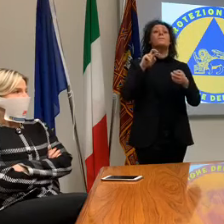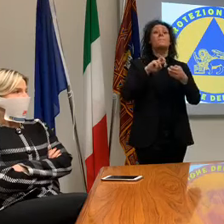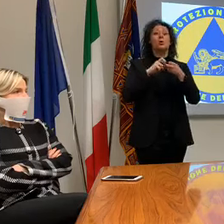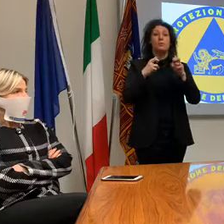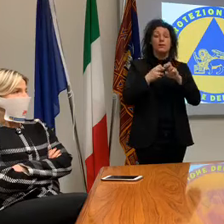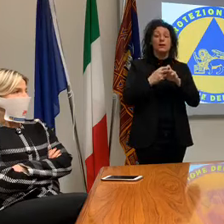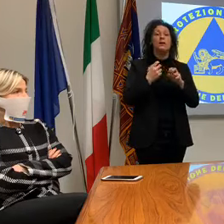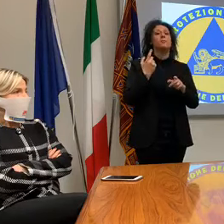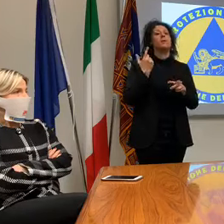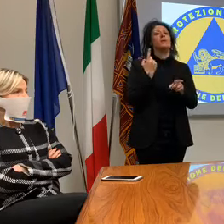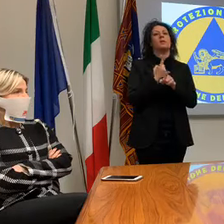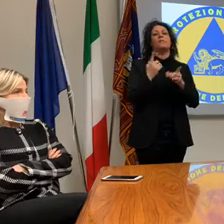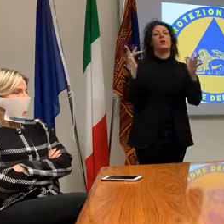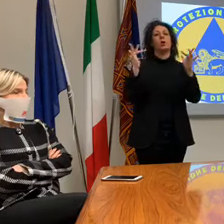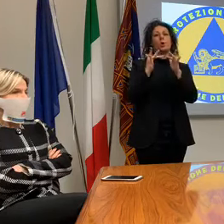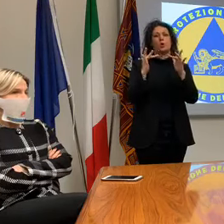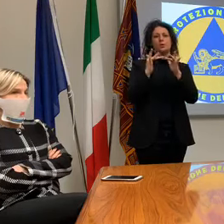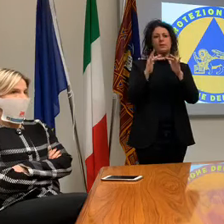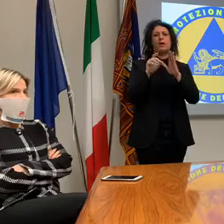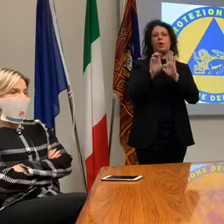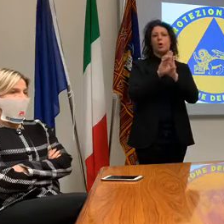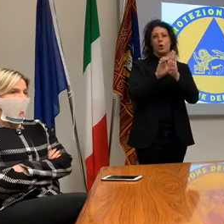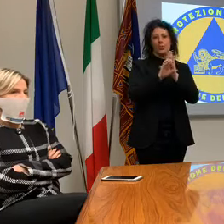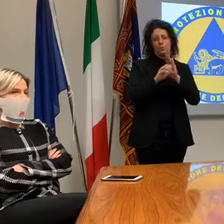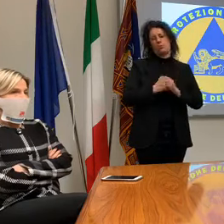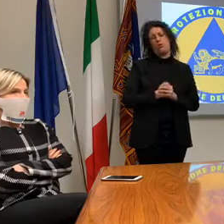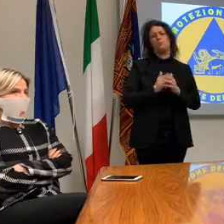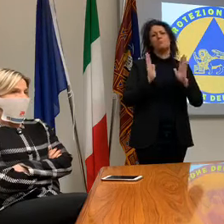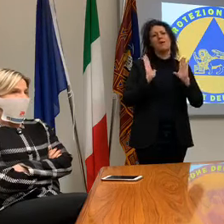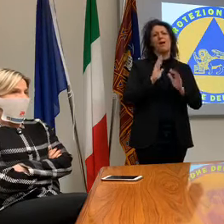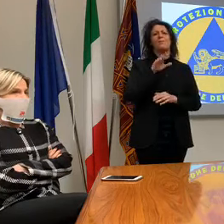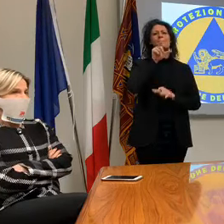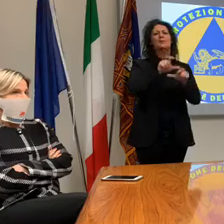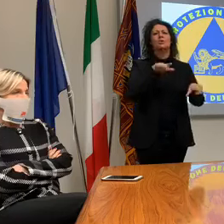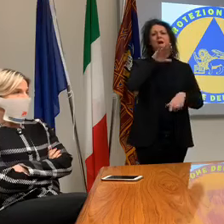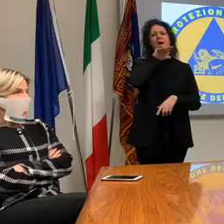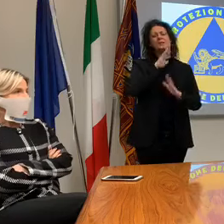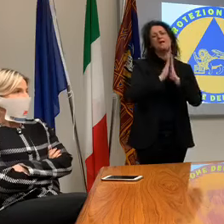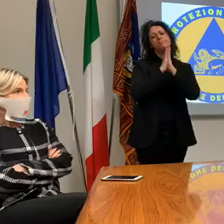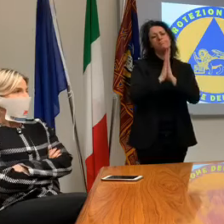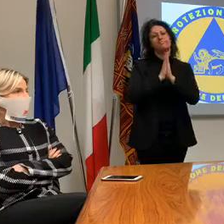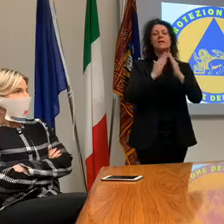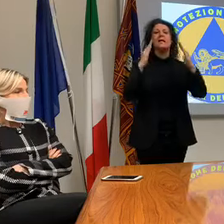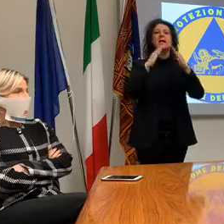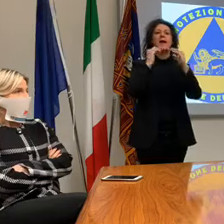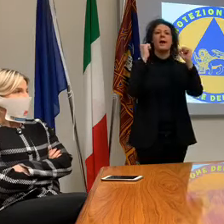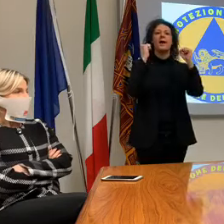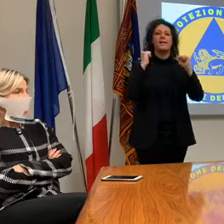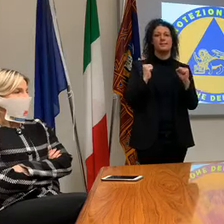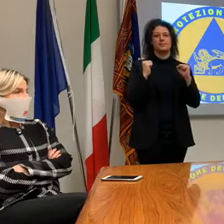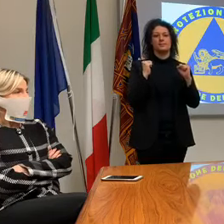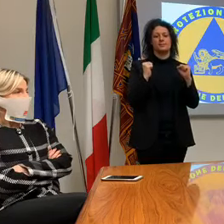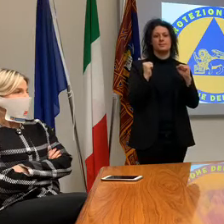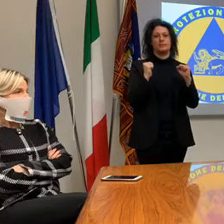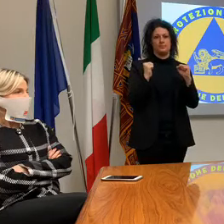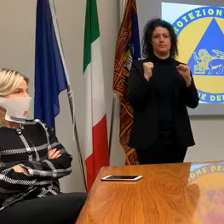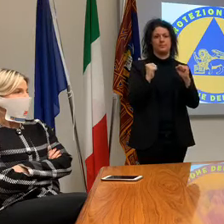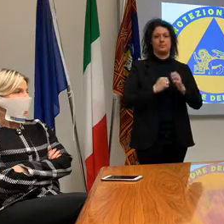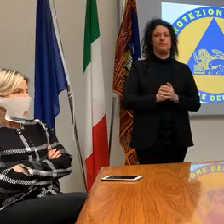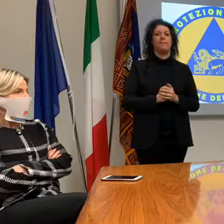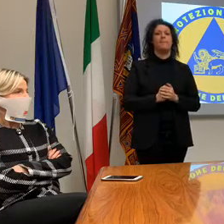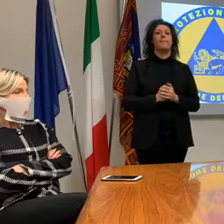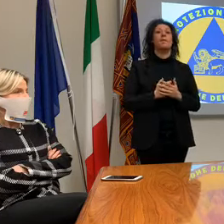Cioè, gli anziani, una preghiera è restare in casa, gli anziani devono restare a casa, e se ci sono realtà e